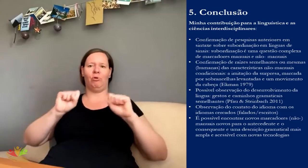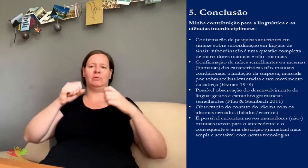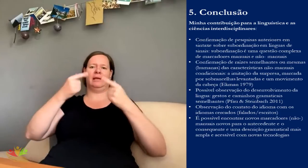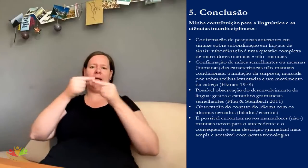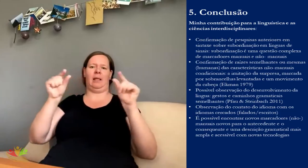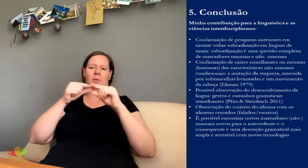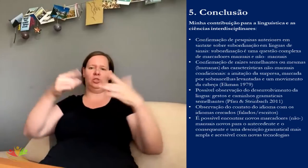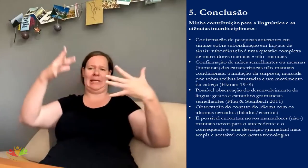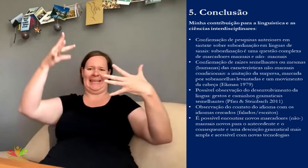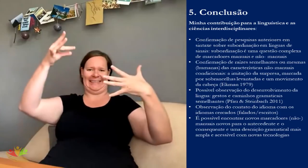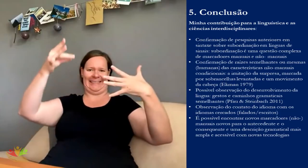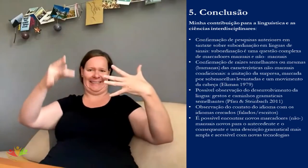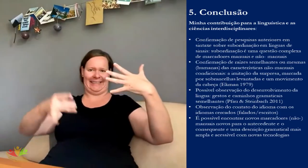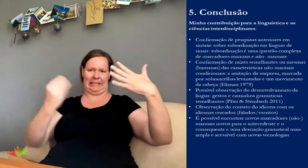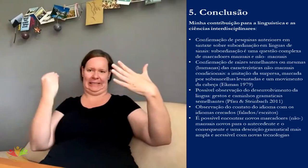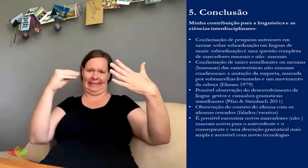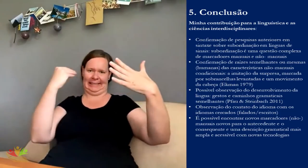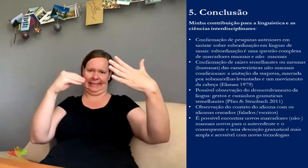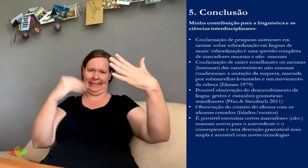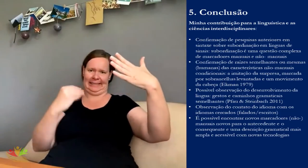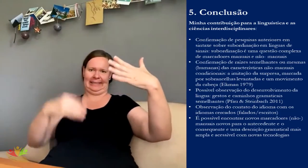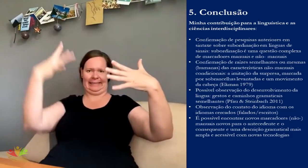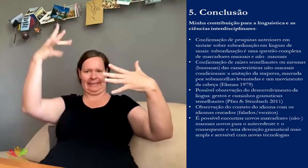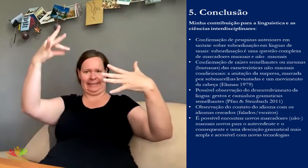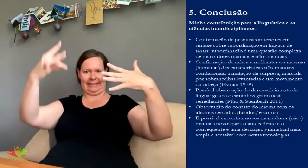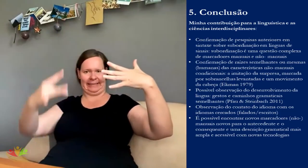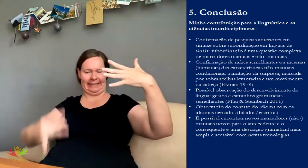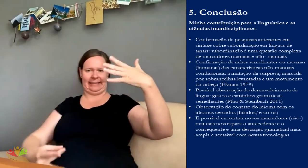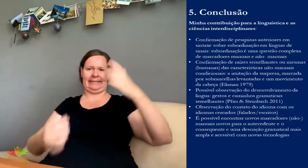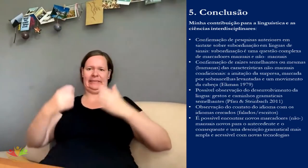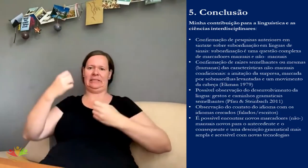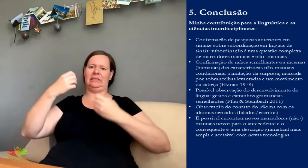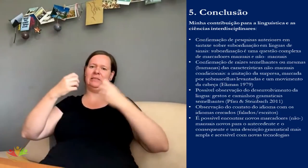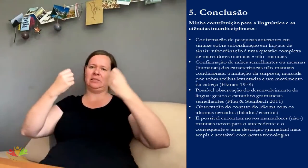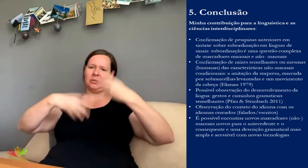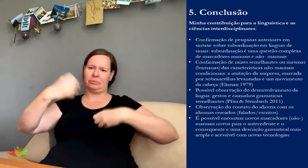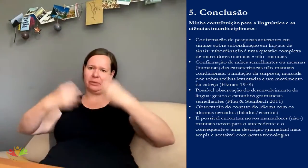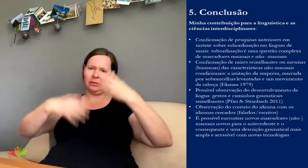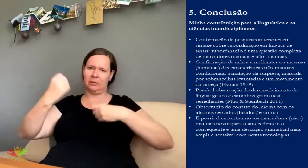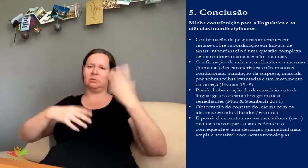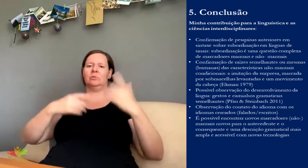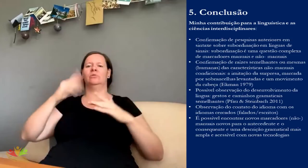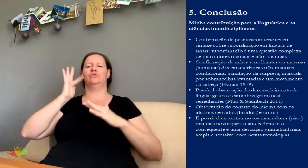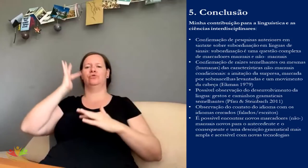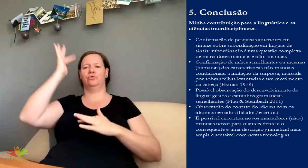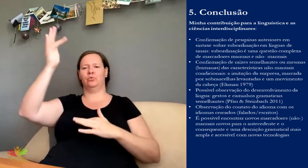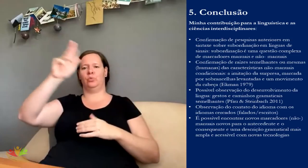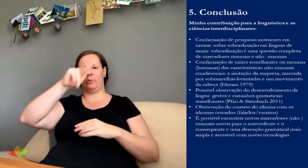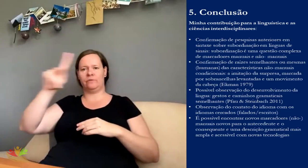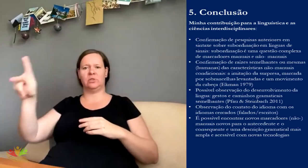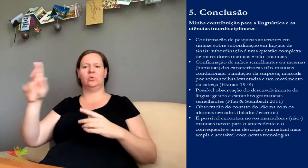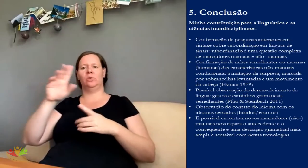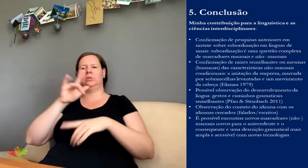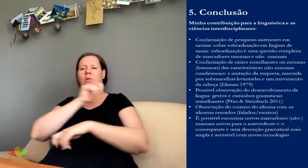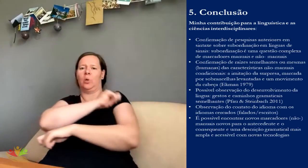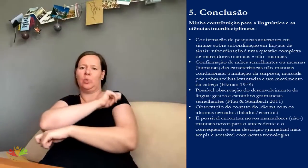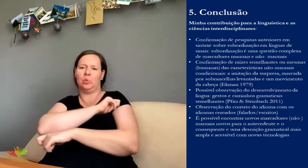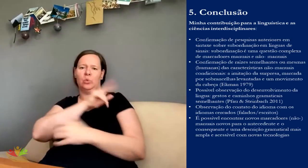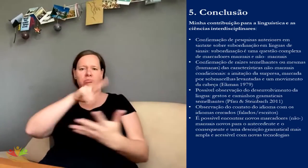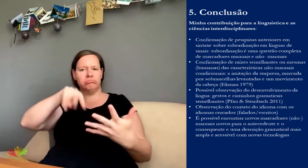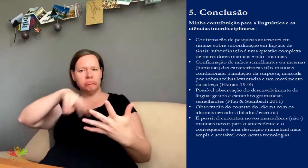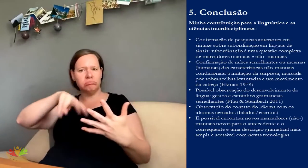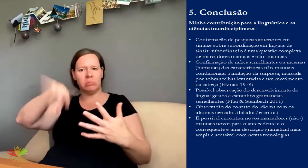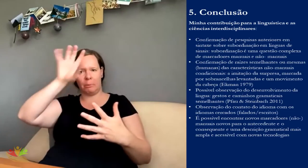Então, a gente contribui também com a descrição dessas outras estratégias que são longas e são